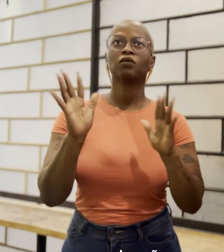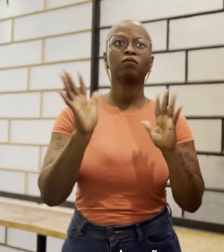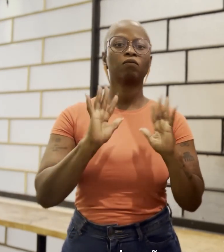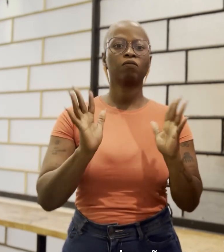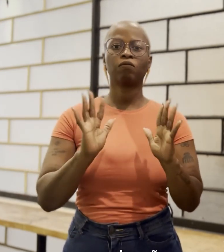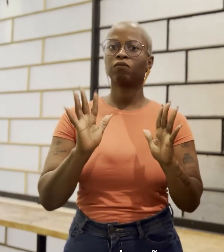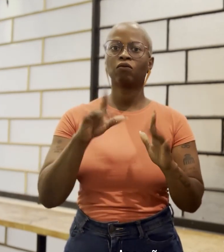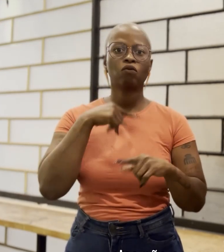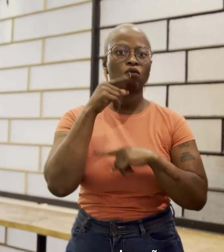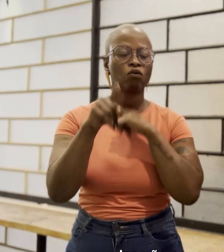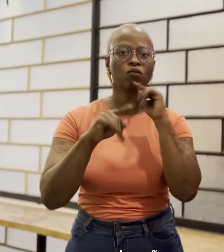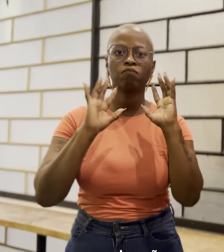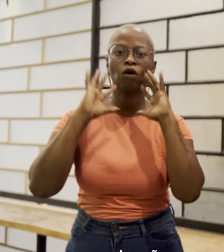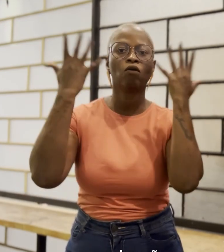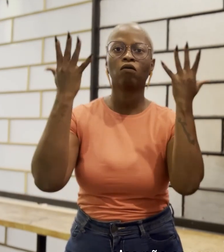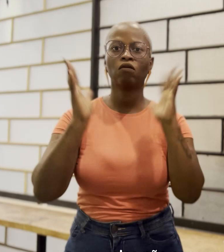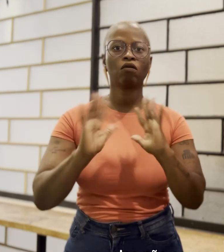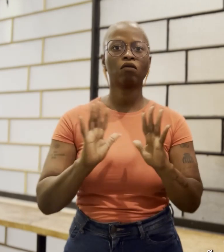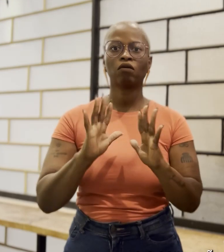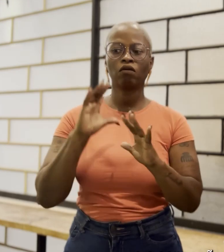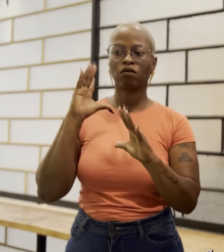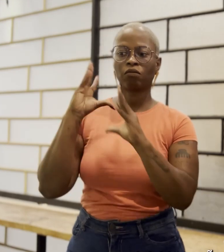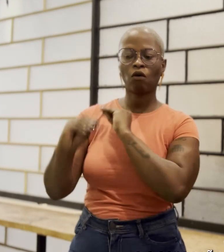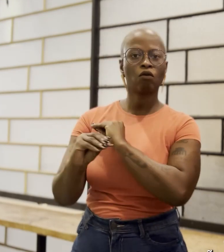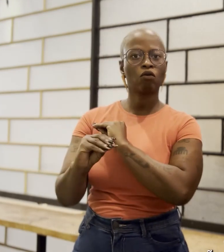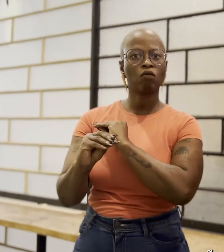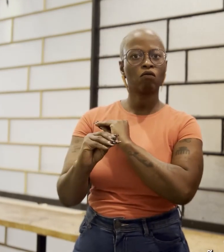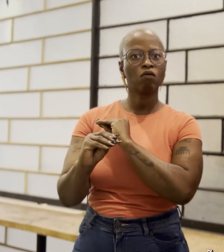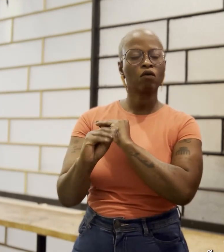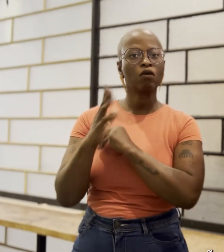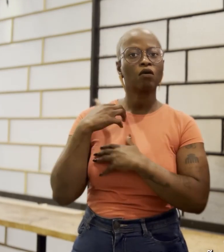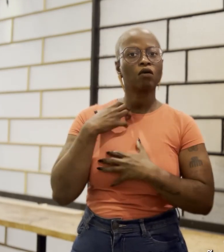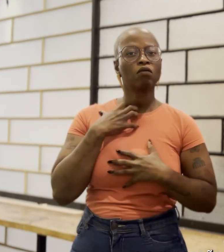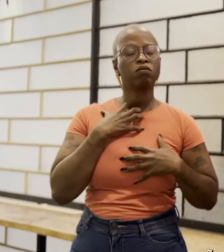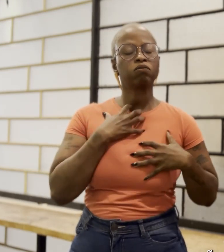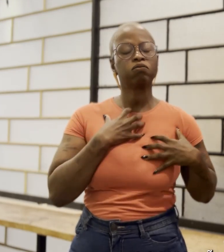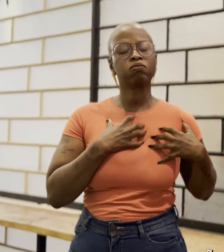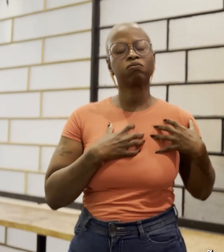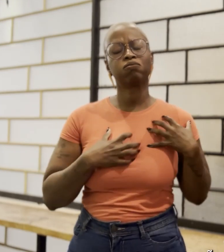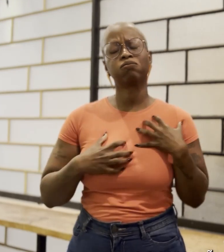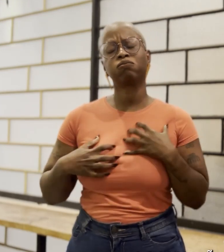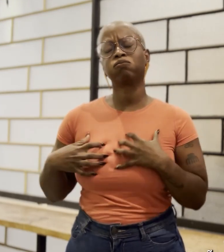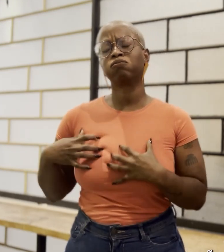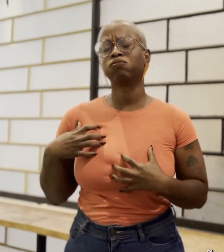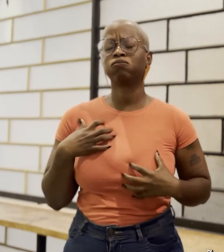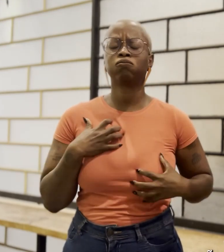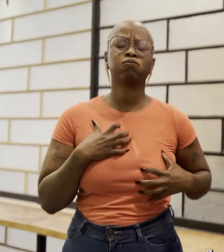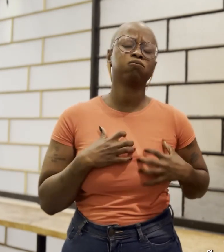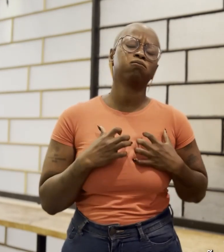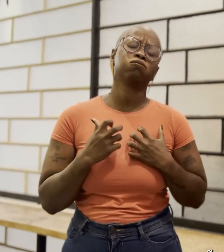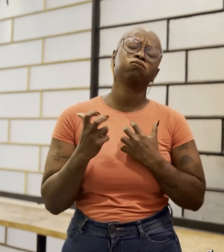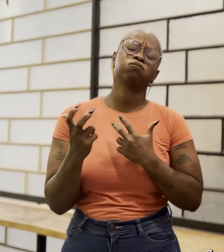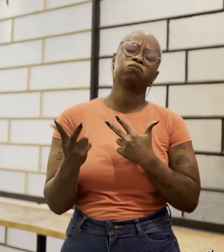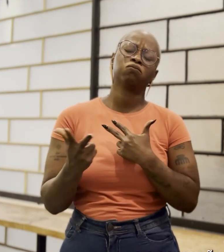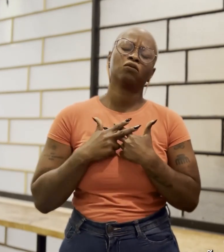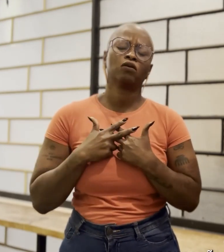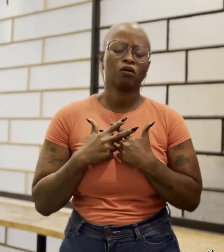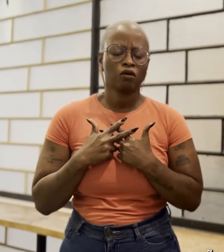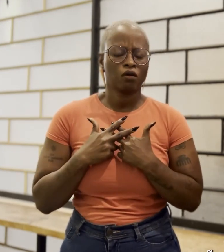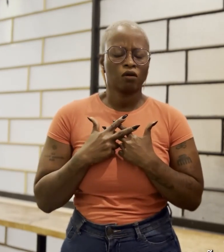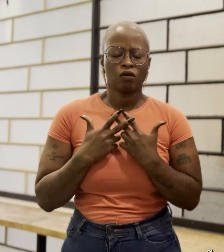conseguiam encontrar a saída. E a sensação de aprisionamento,